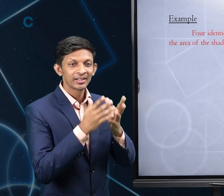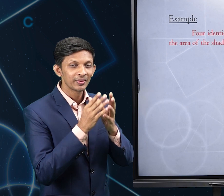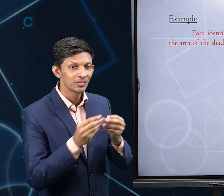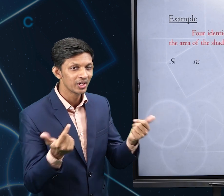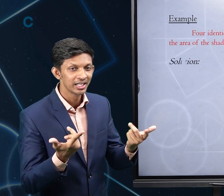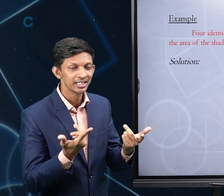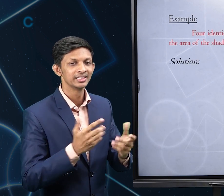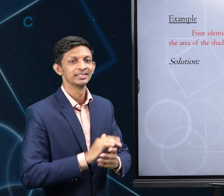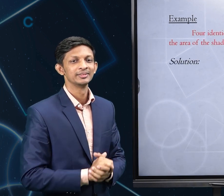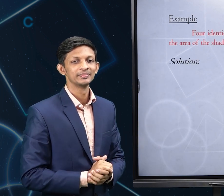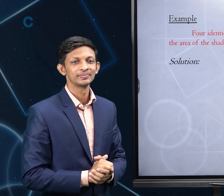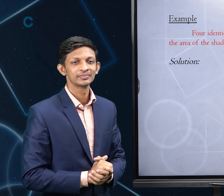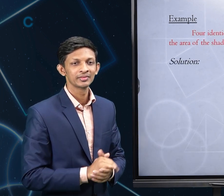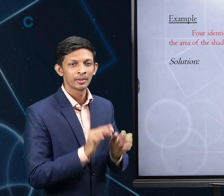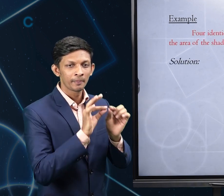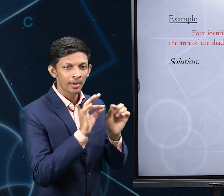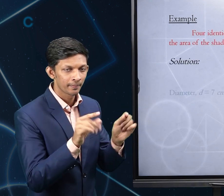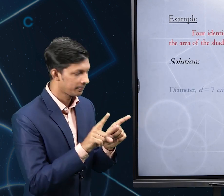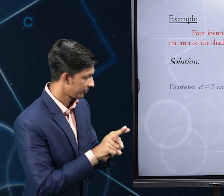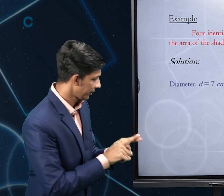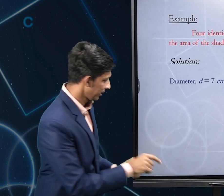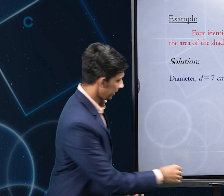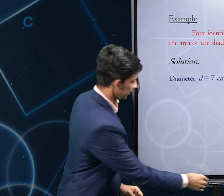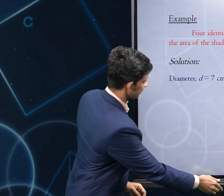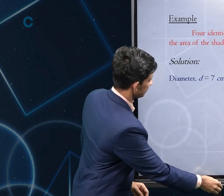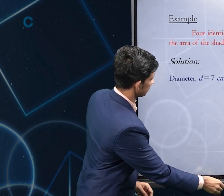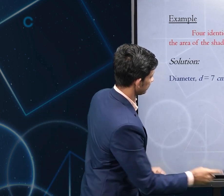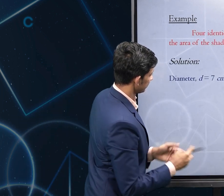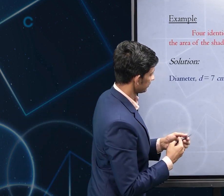ಪರಿಹಾರ: ವ್ಯಾಸ ಡಿ 7 ಸೆಂಟಿಮೀಟರ್.